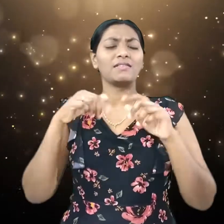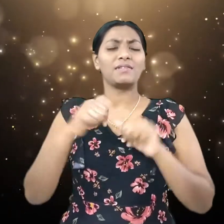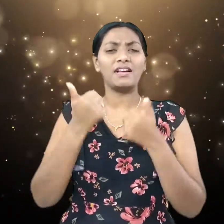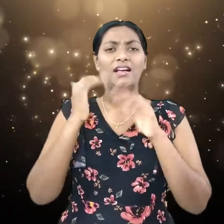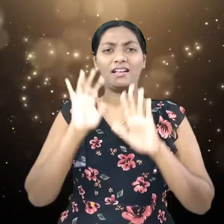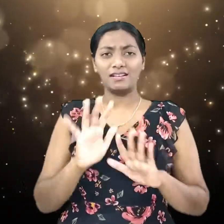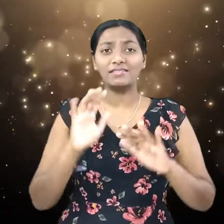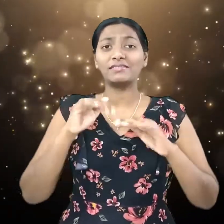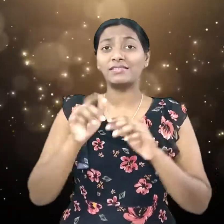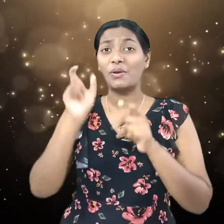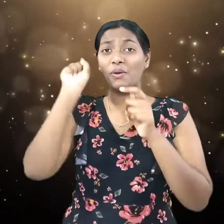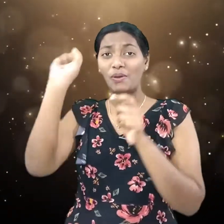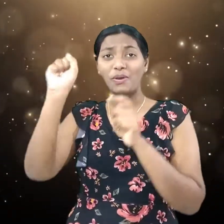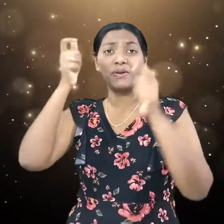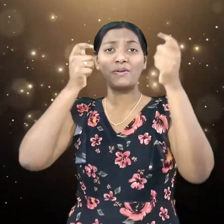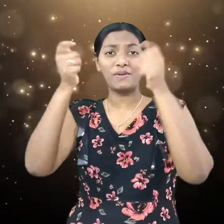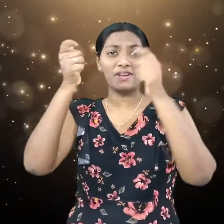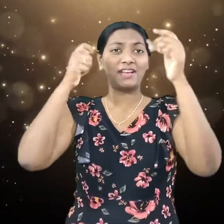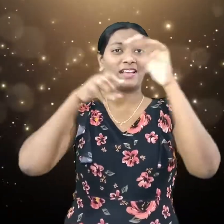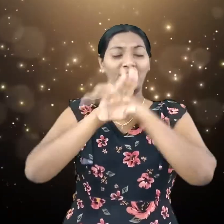जयवंत से बढ़कर